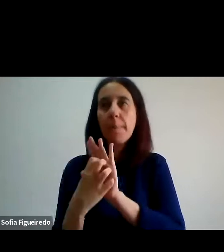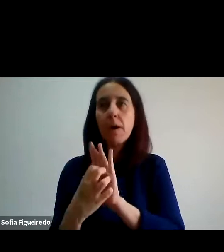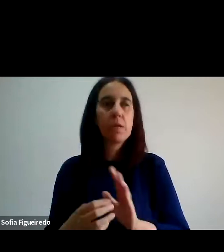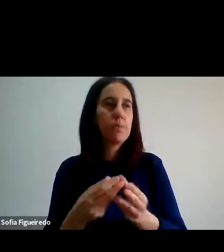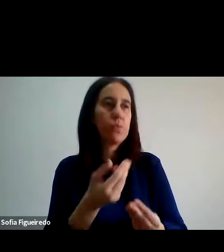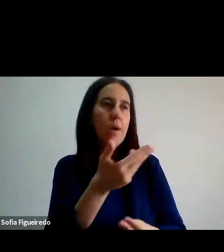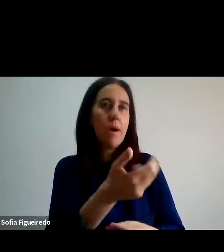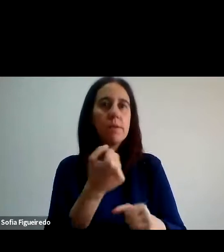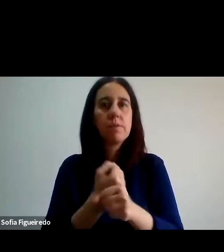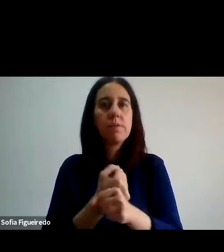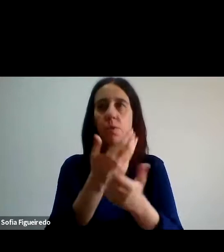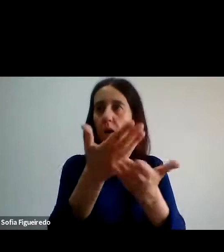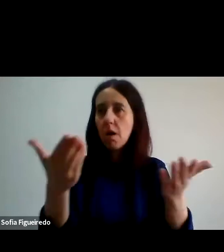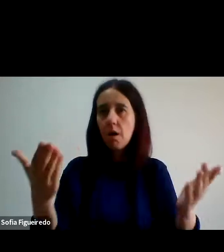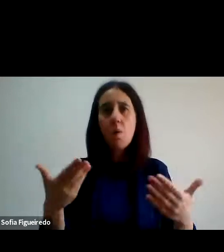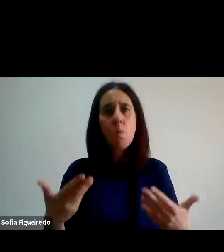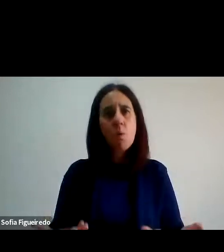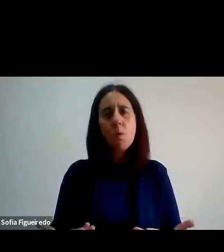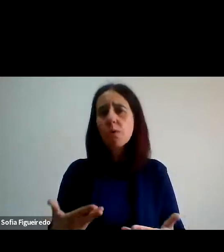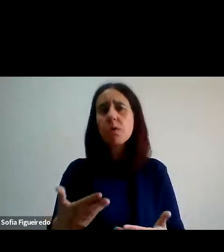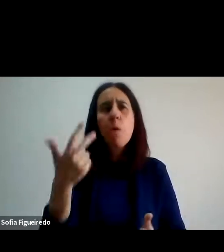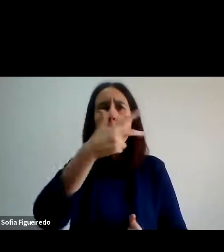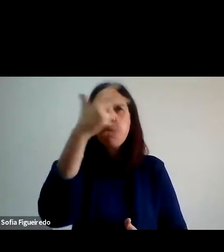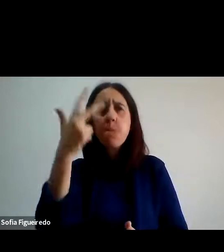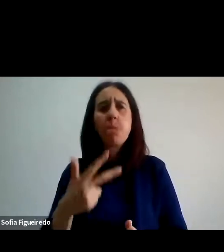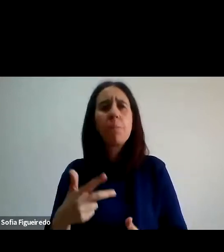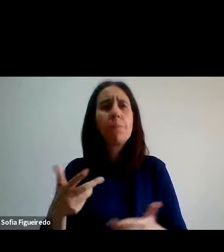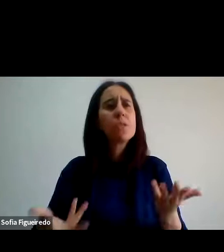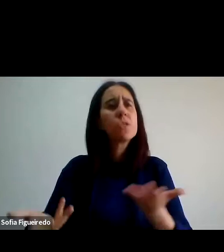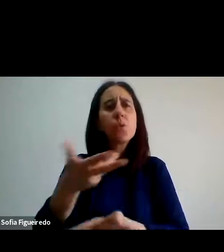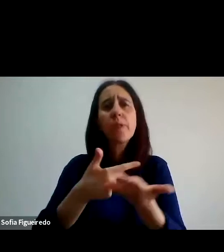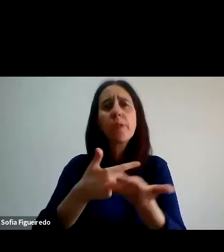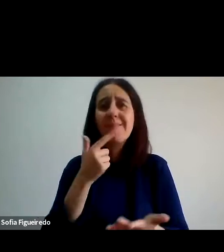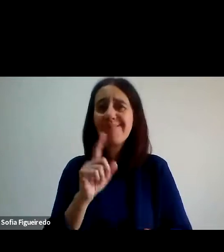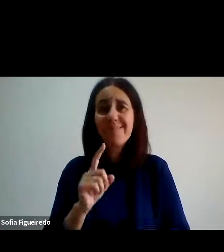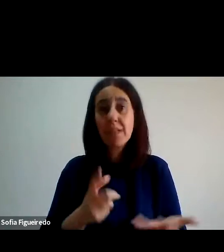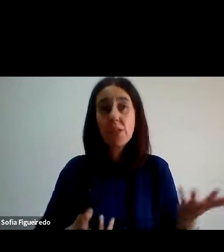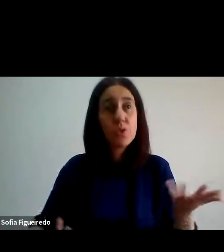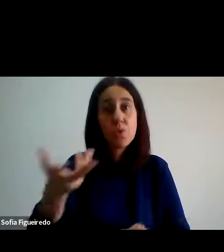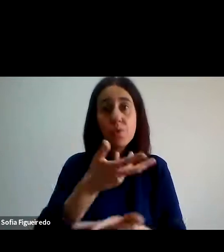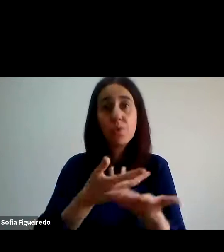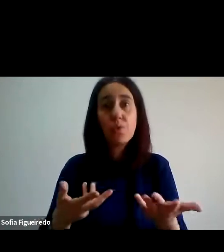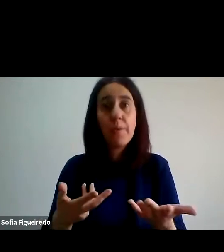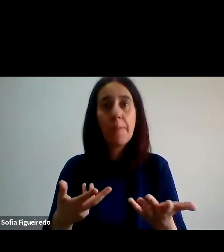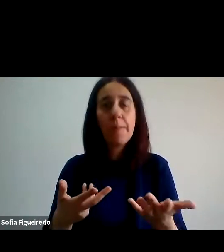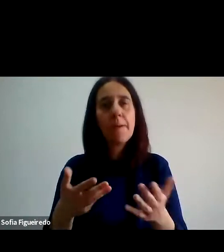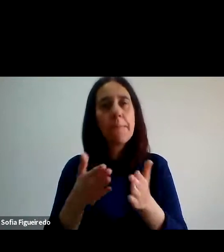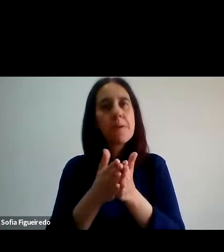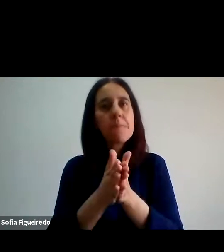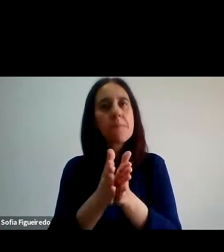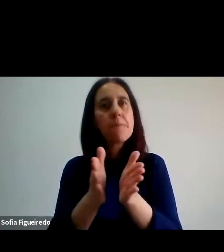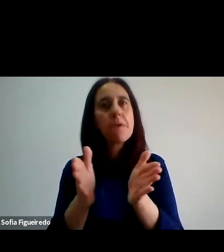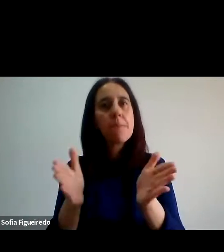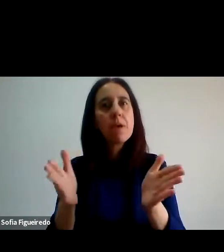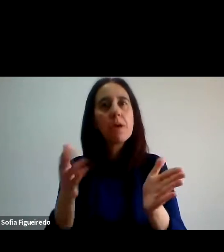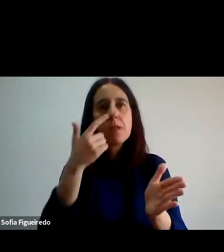que são os serviços, hoje em dia não dominam totalmente todo esse circuito. Portanto, esse circuito alarga-se ao próprio